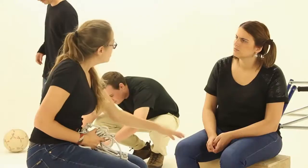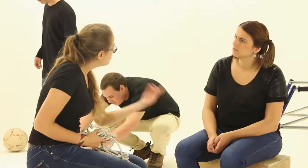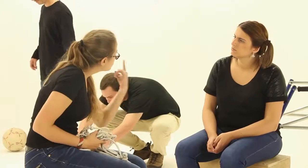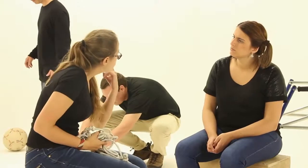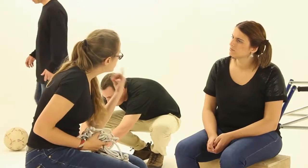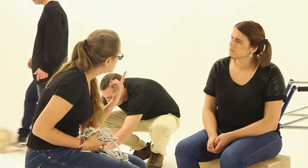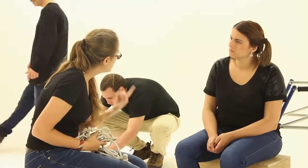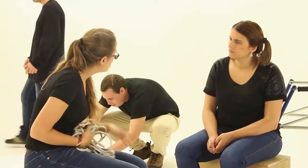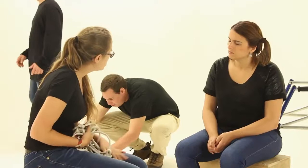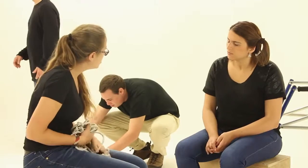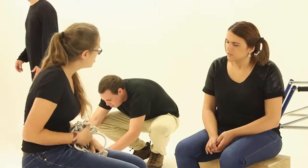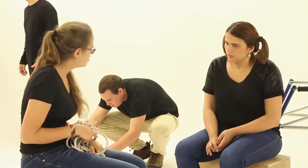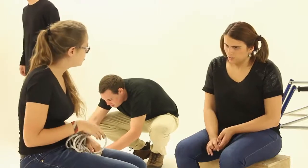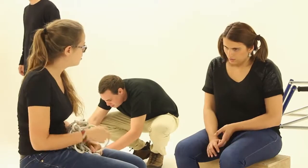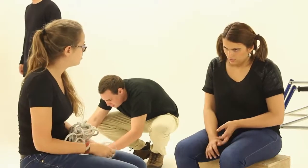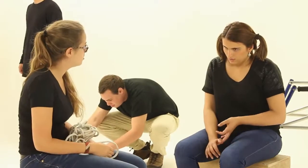Hola, ¿qué haces? ¿Estás sola?